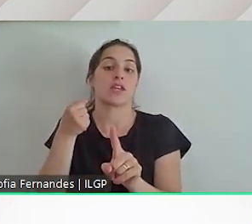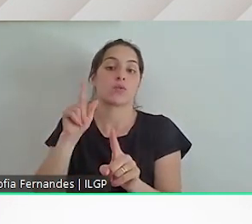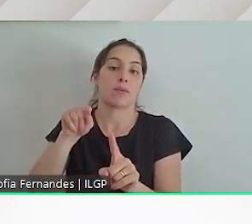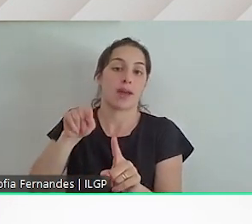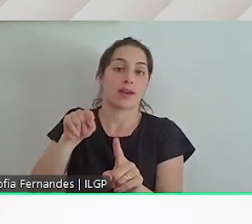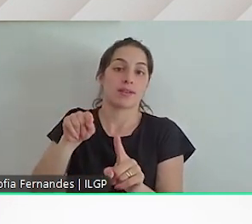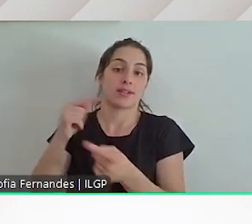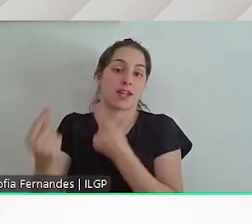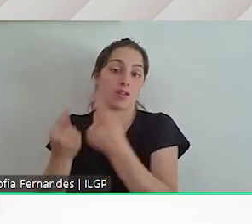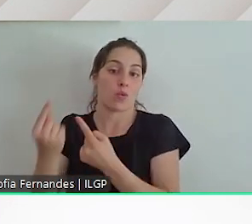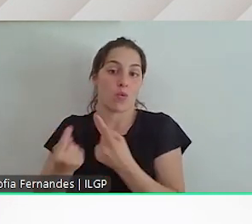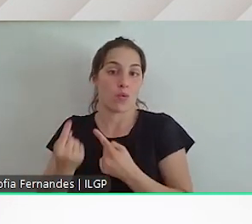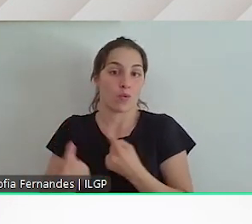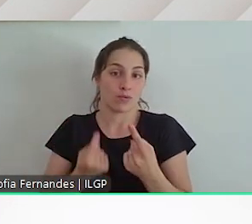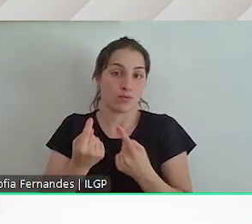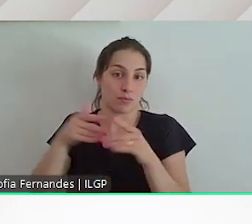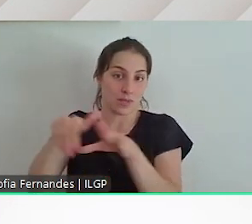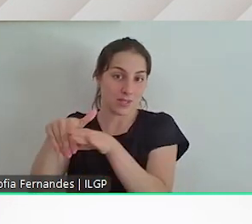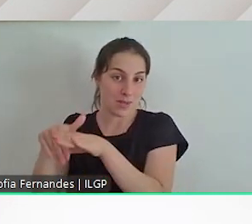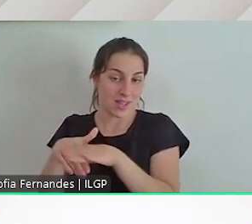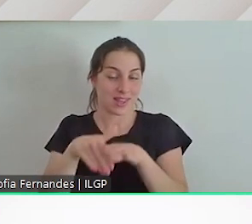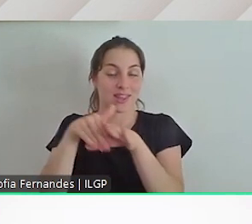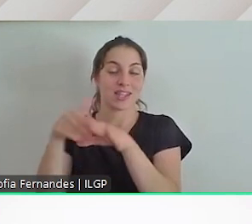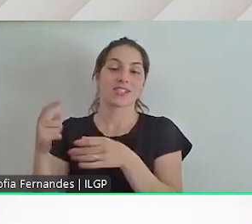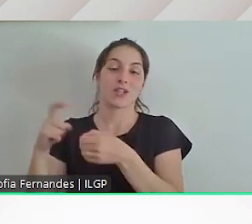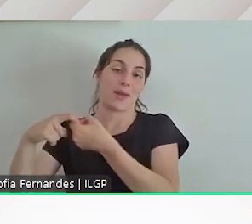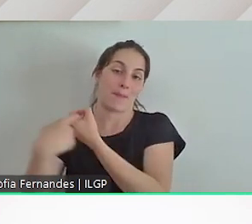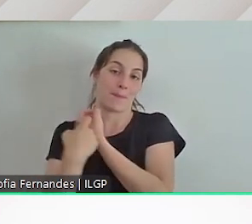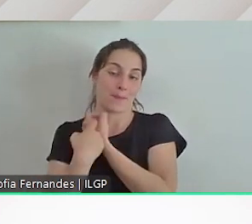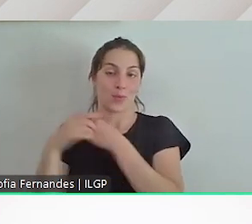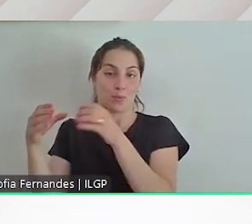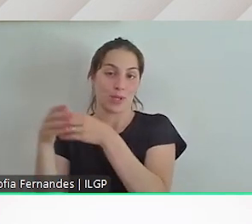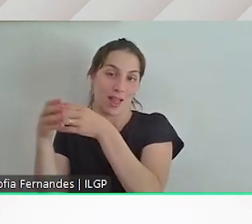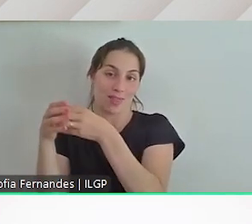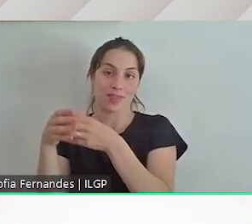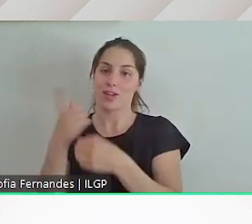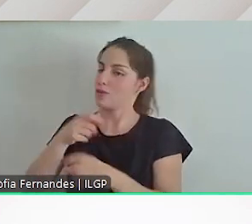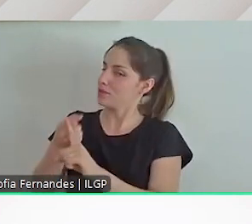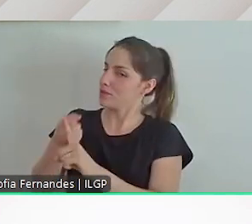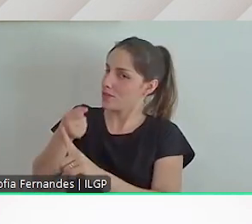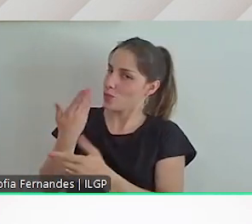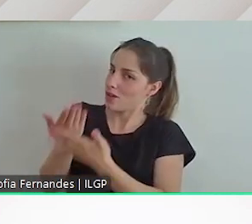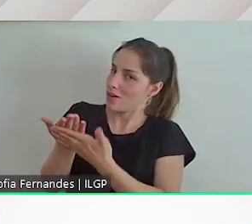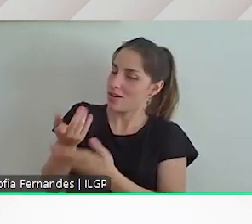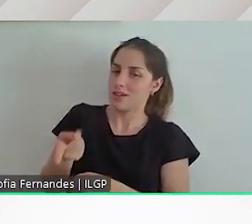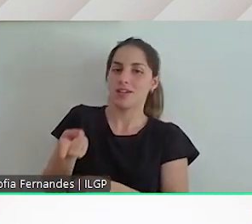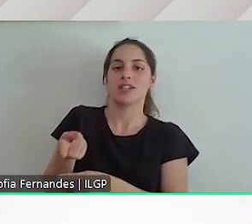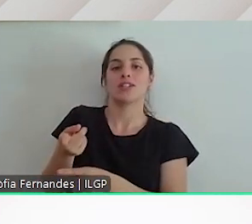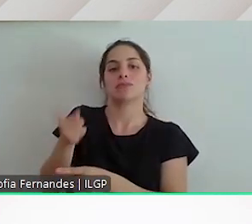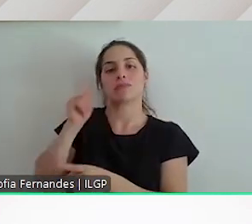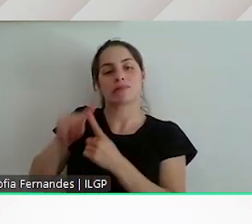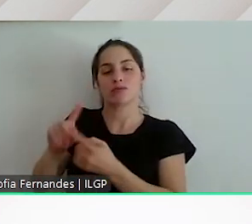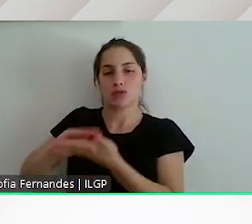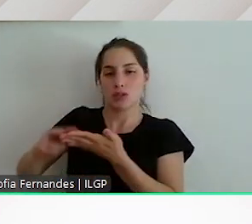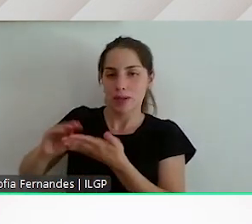desafiando os membros da rede a escrever e partilharem,